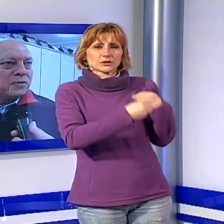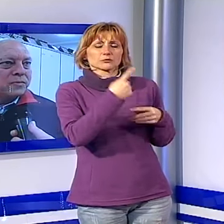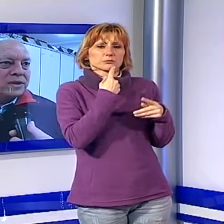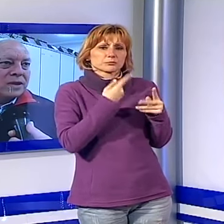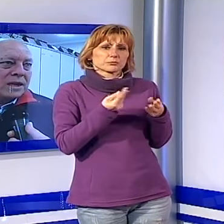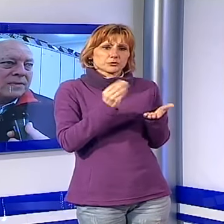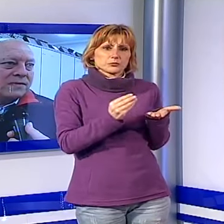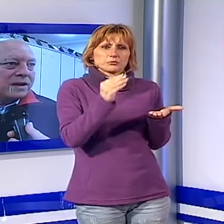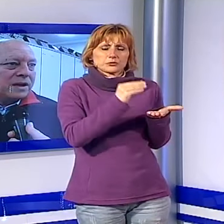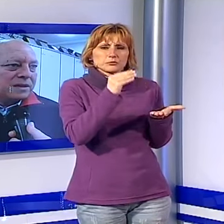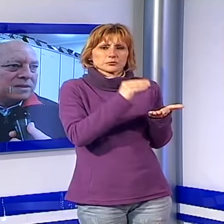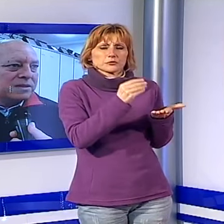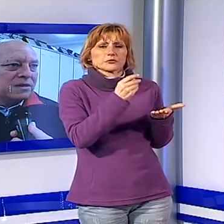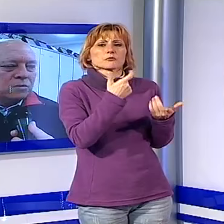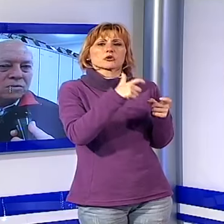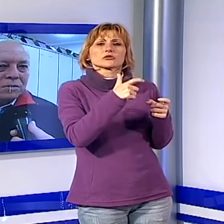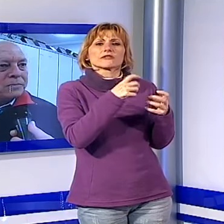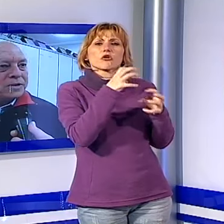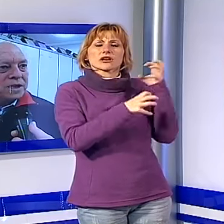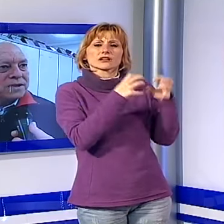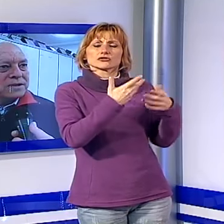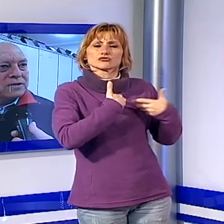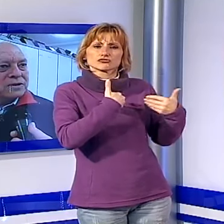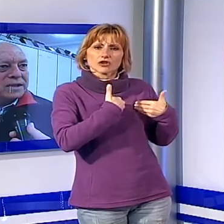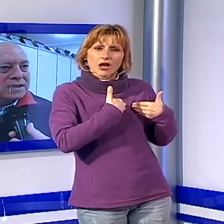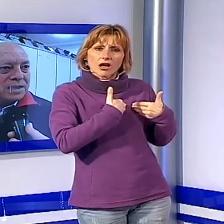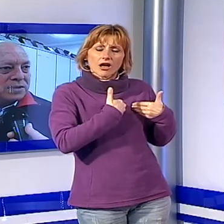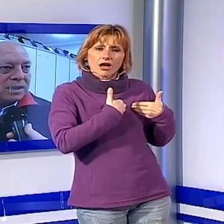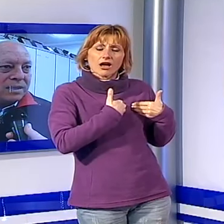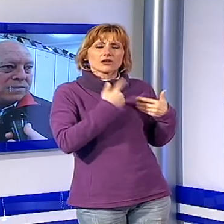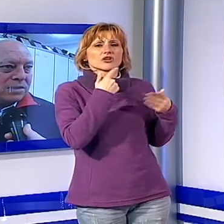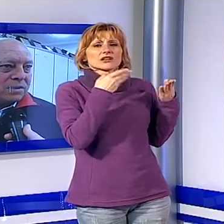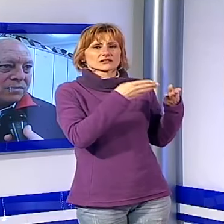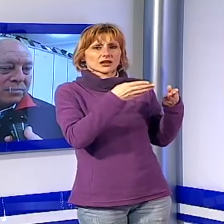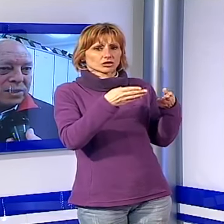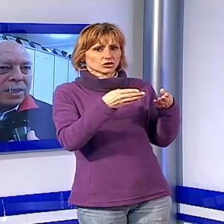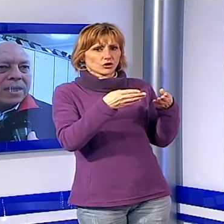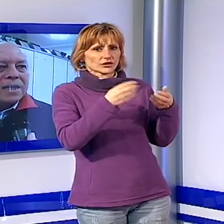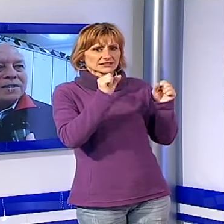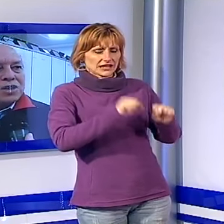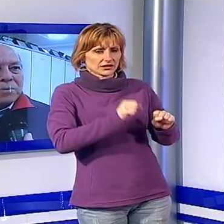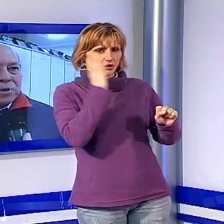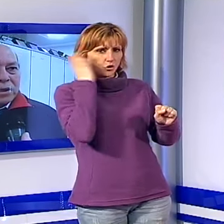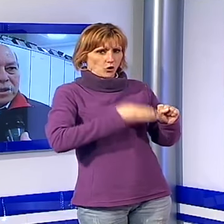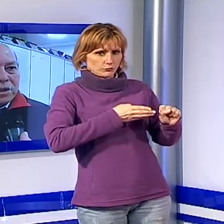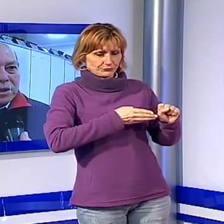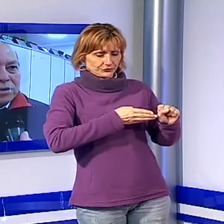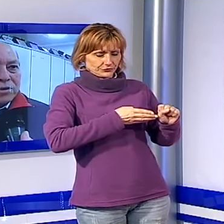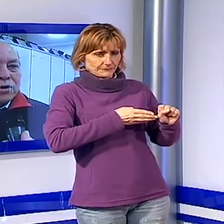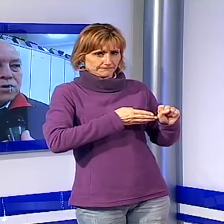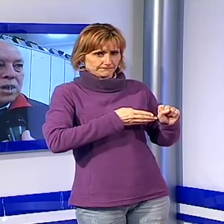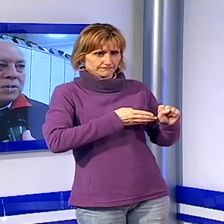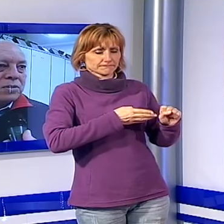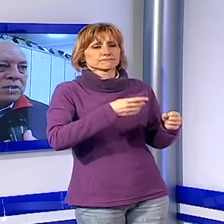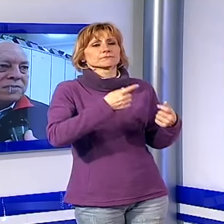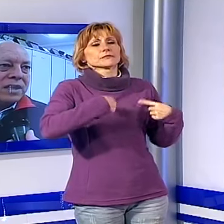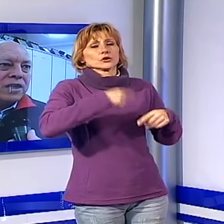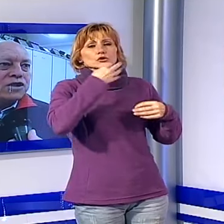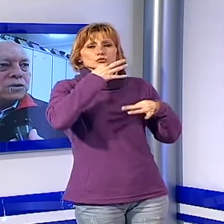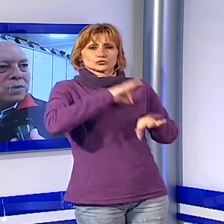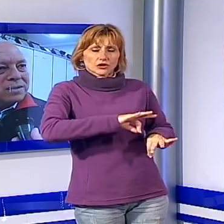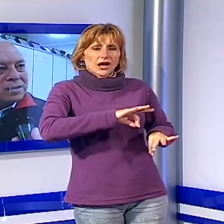di più medicinali per via delle crisi che comunque colpisce anche il settore sanitario all'interno della famiglia. Diciamo che noi riusciamo a